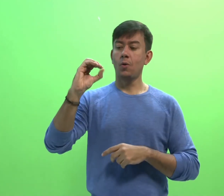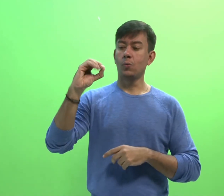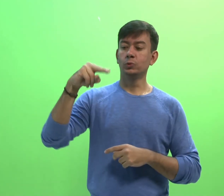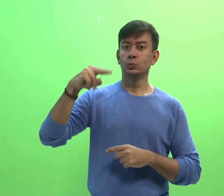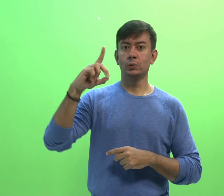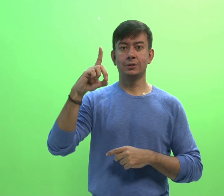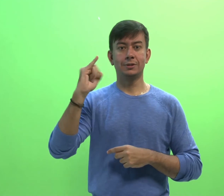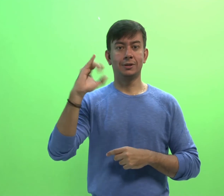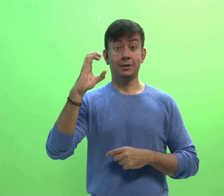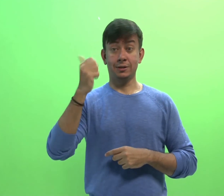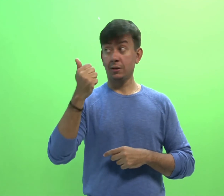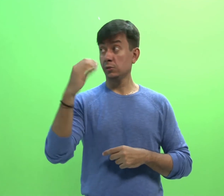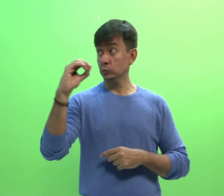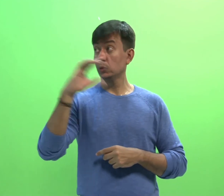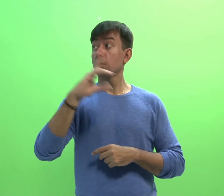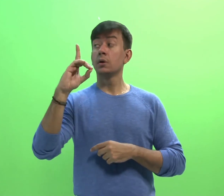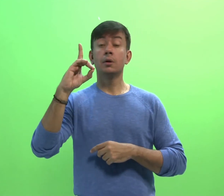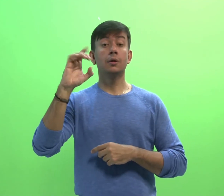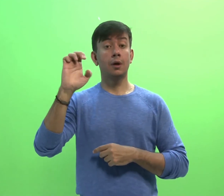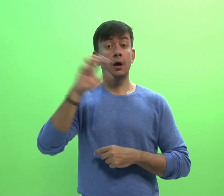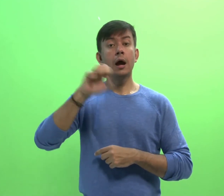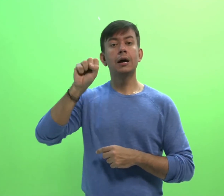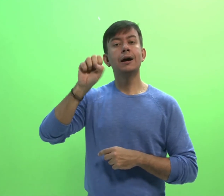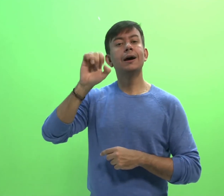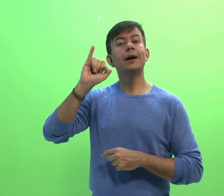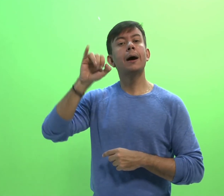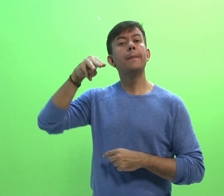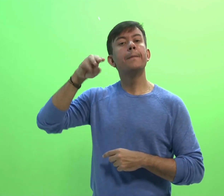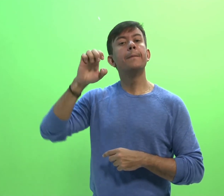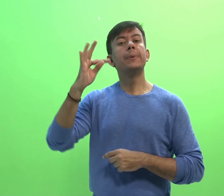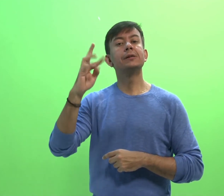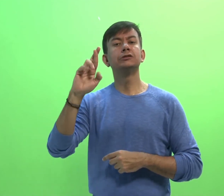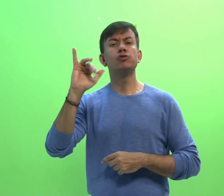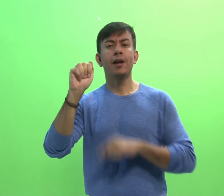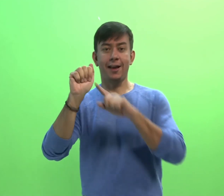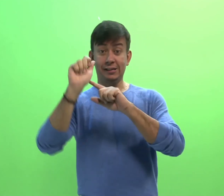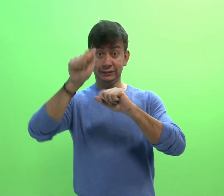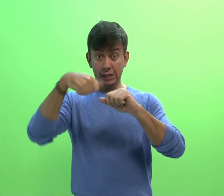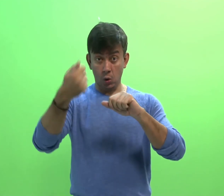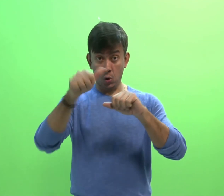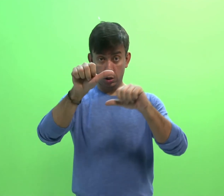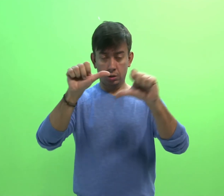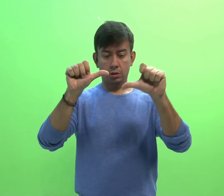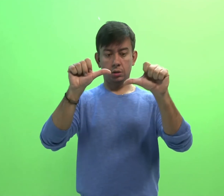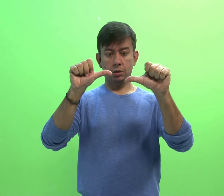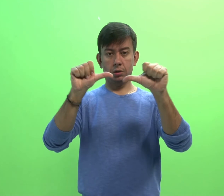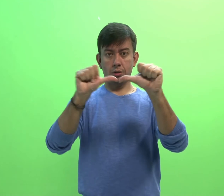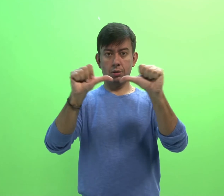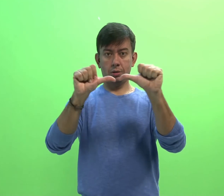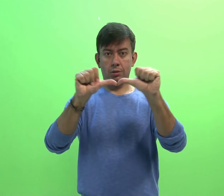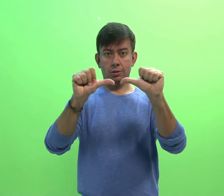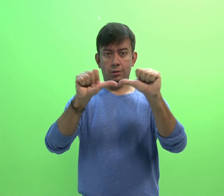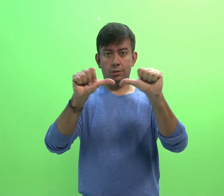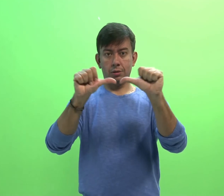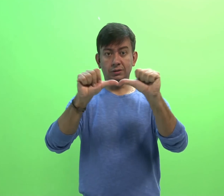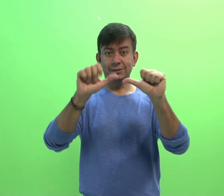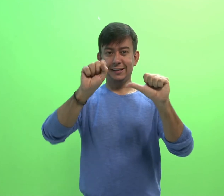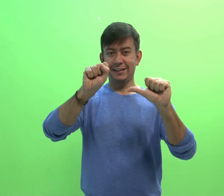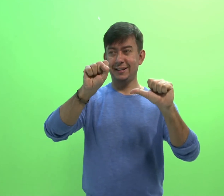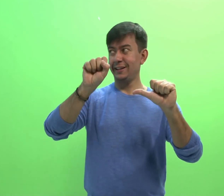A condição de simetria. O sinal é este. Para